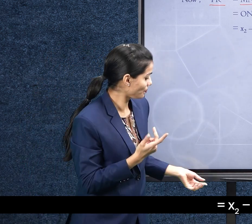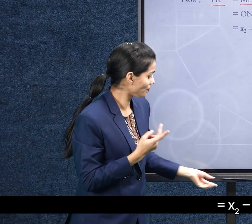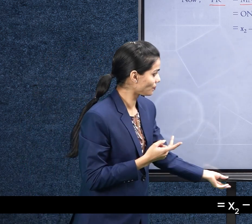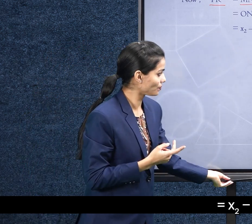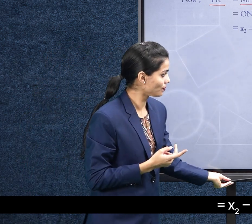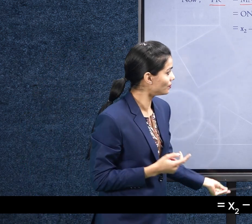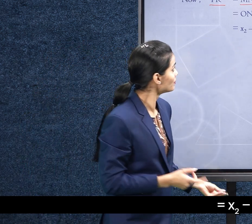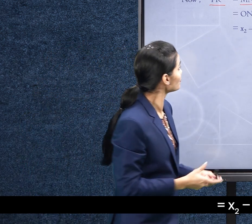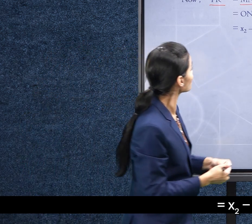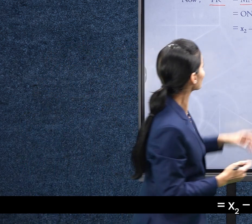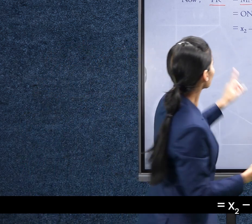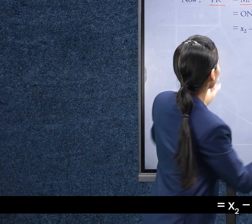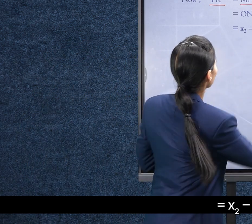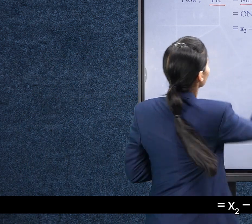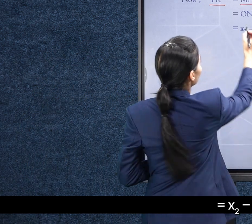கீழிலக்கு 1.